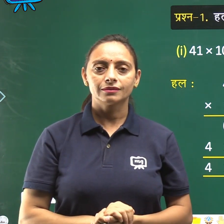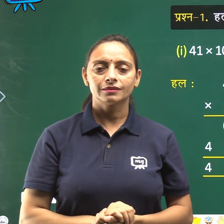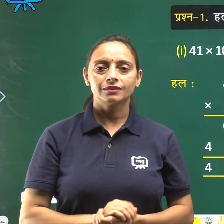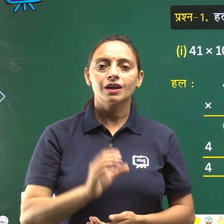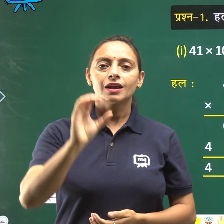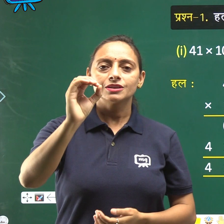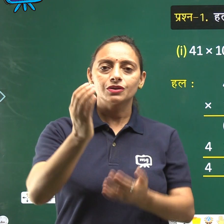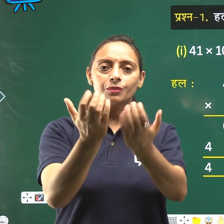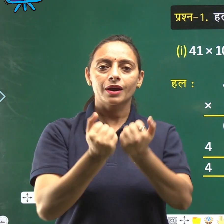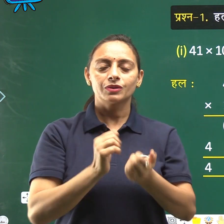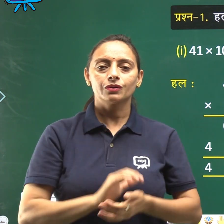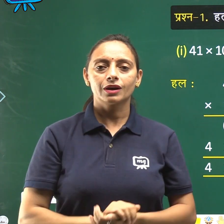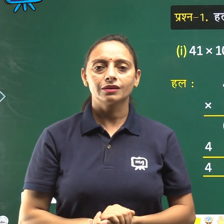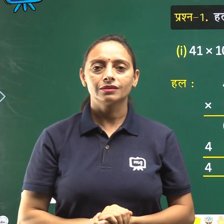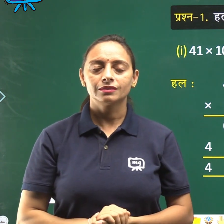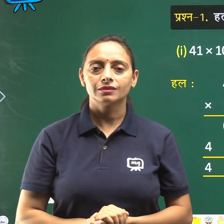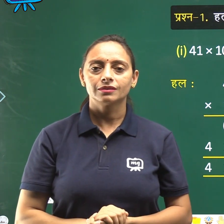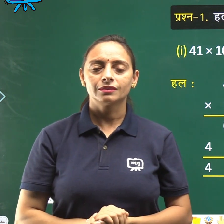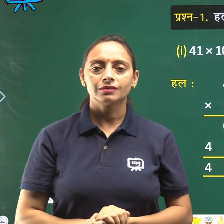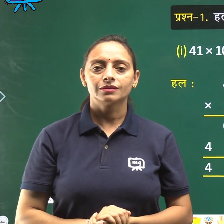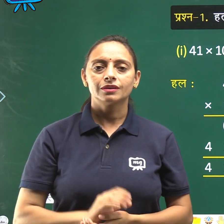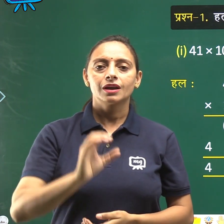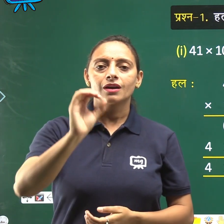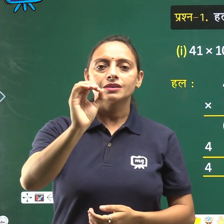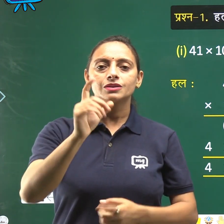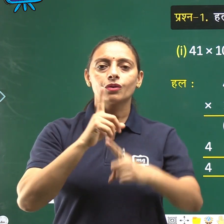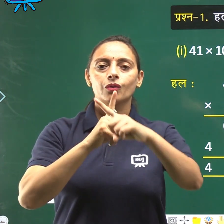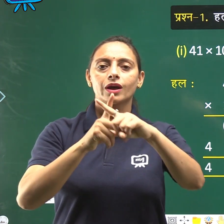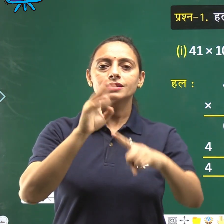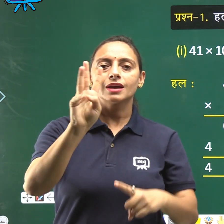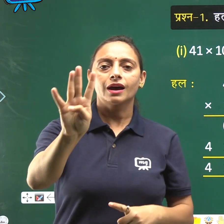0 प्राप्त हुआ। 0 को 4 से गुणा,